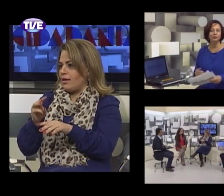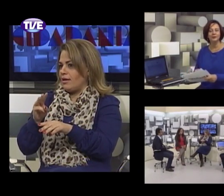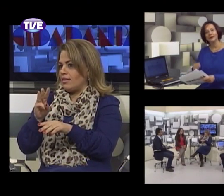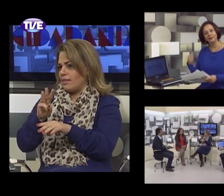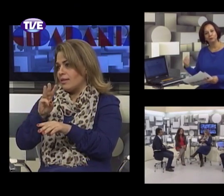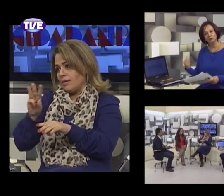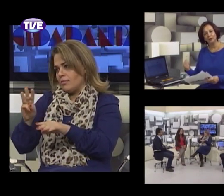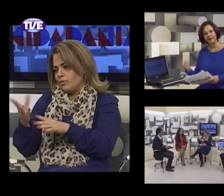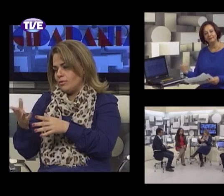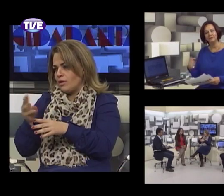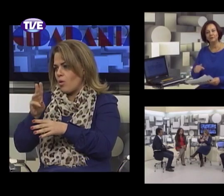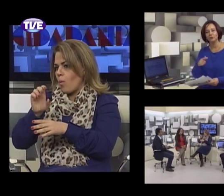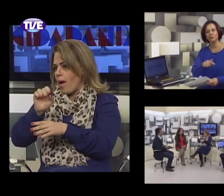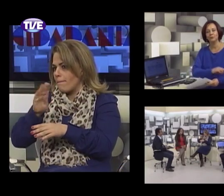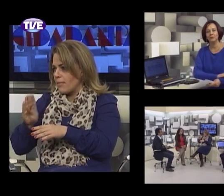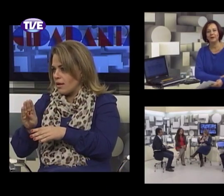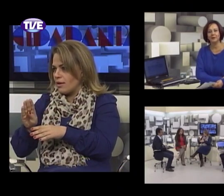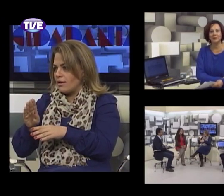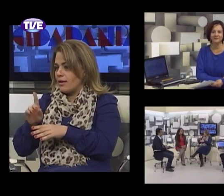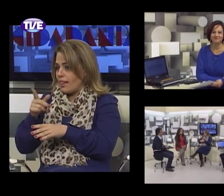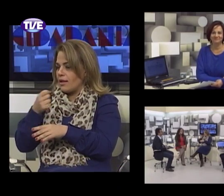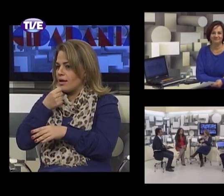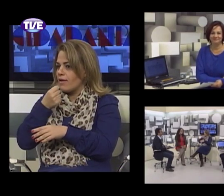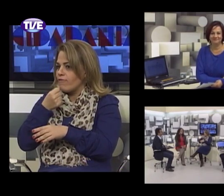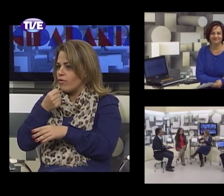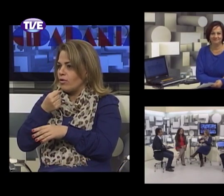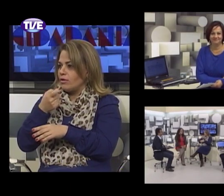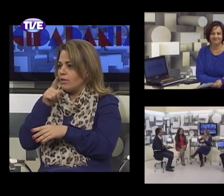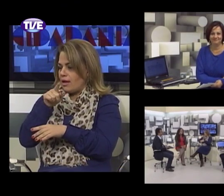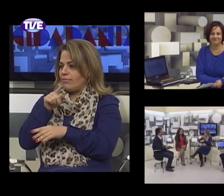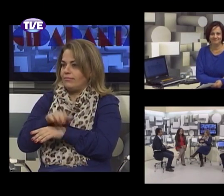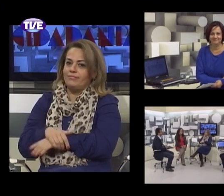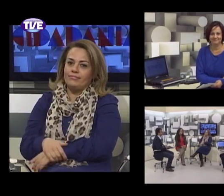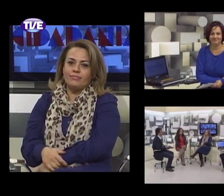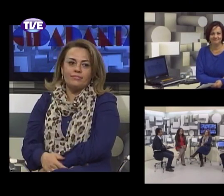como é que está funcionando. Ela gravou de lá a entrevista e nós vamos acompanhar agora. Olá a todos.